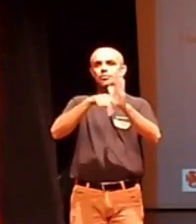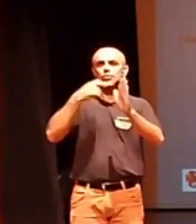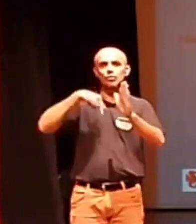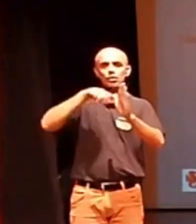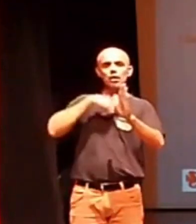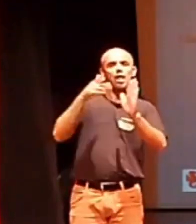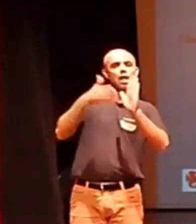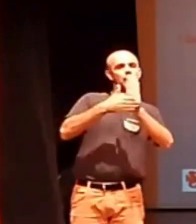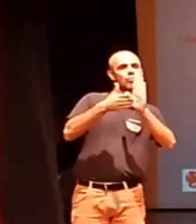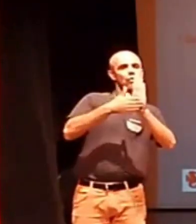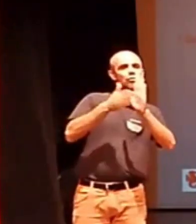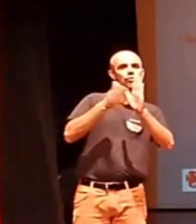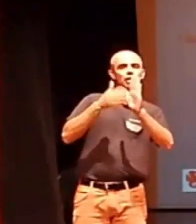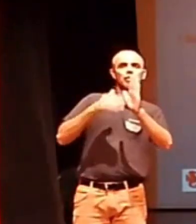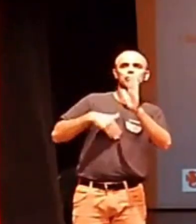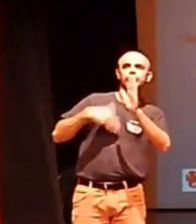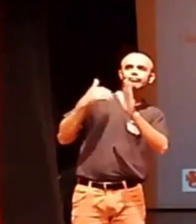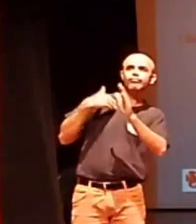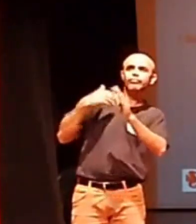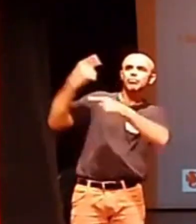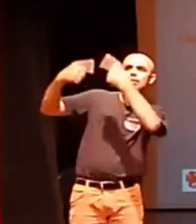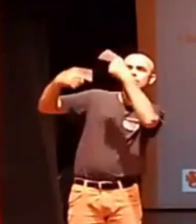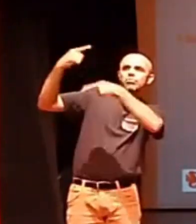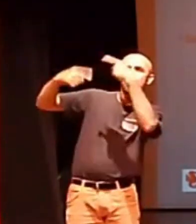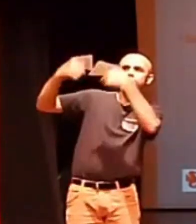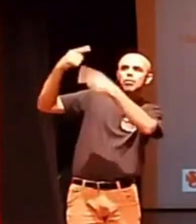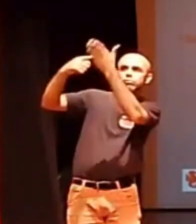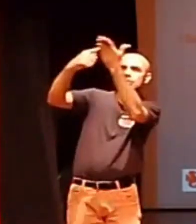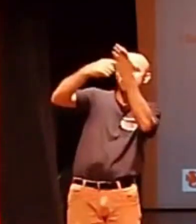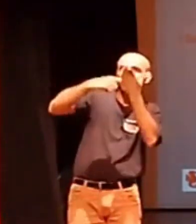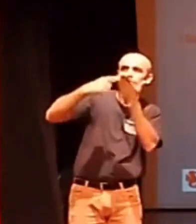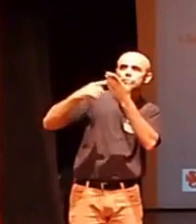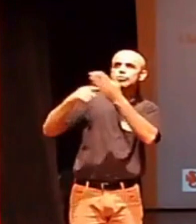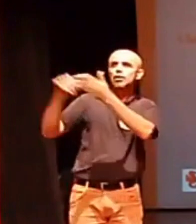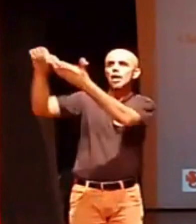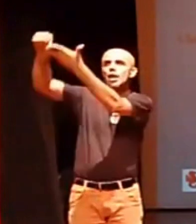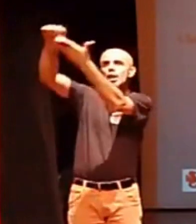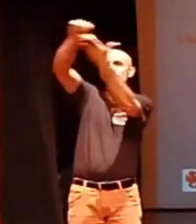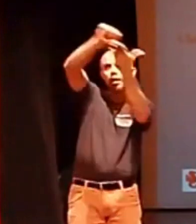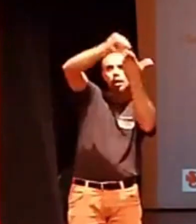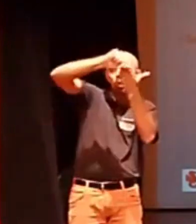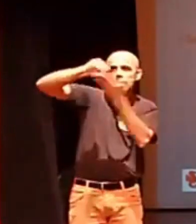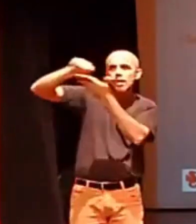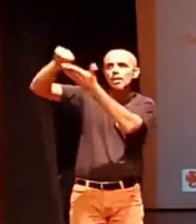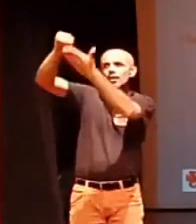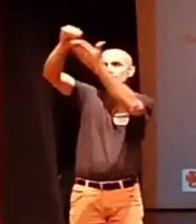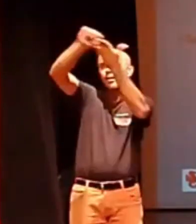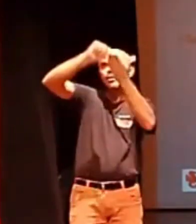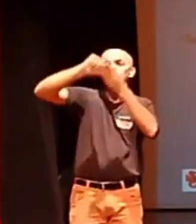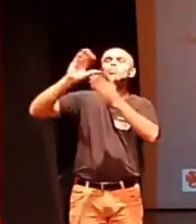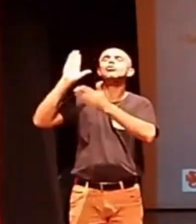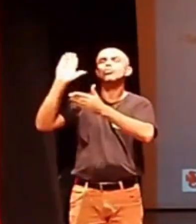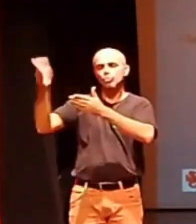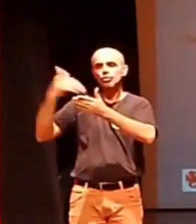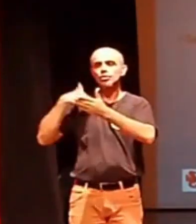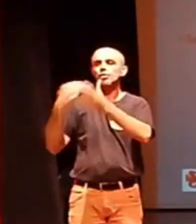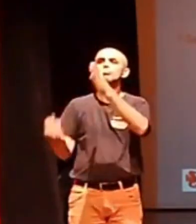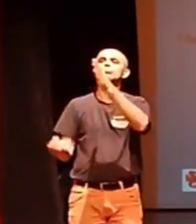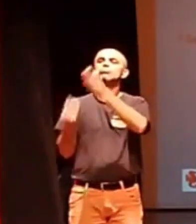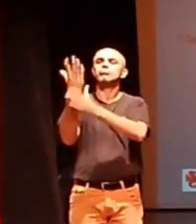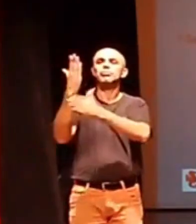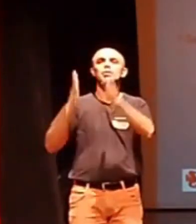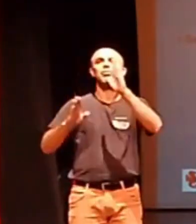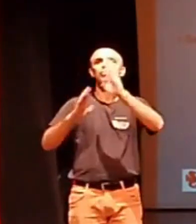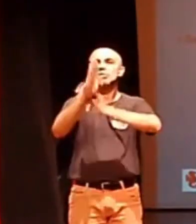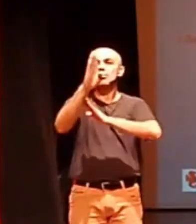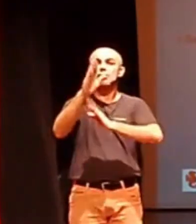tem alguns projetos tramitando, em algumas capitais do Brasil já foram aprovados 24 horas nas maternidades, porque a mulher grávida pode ter